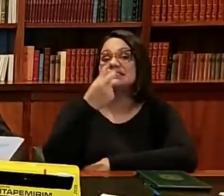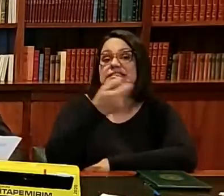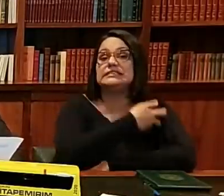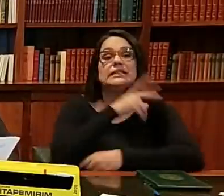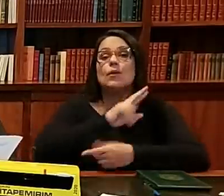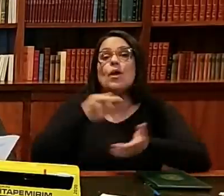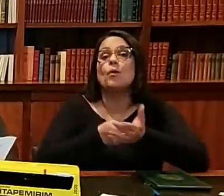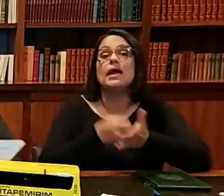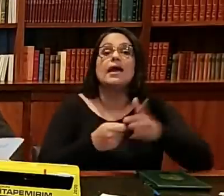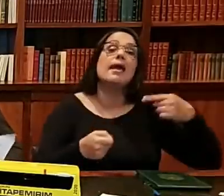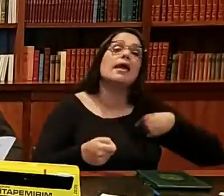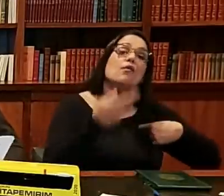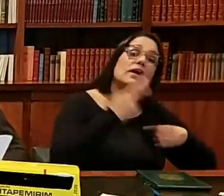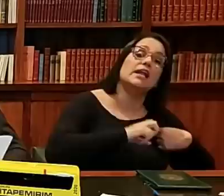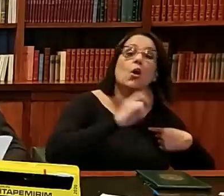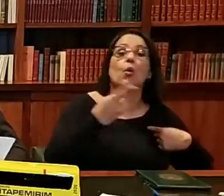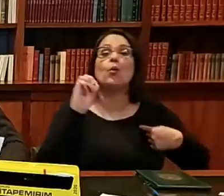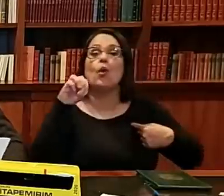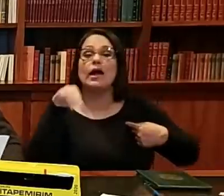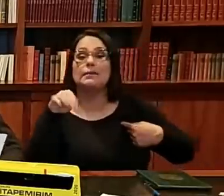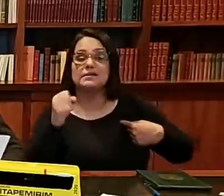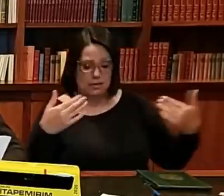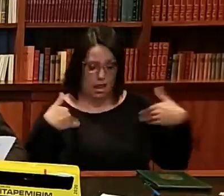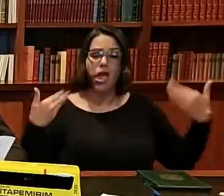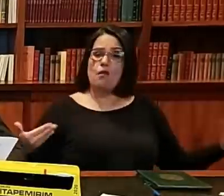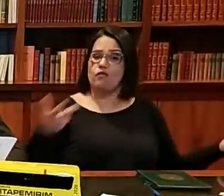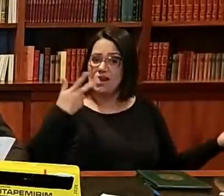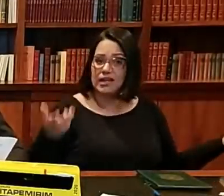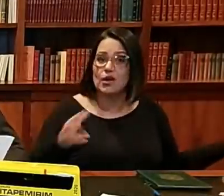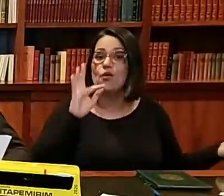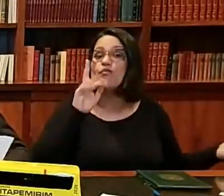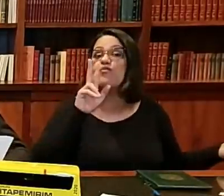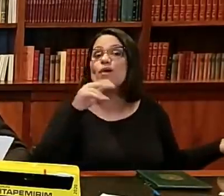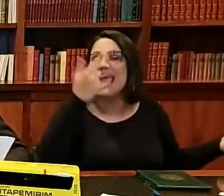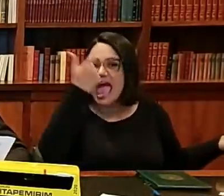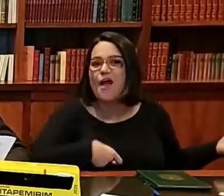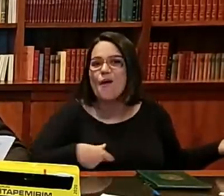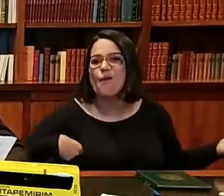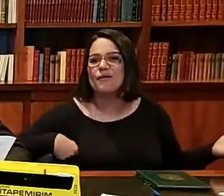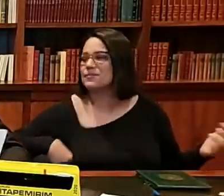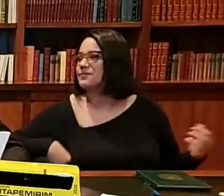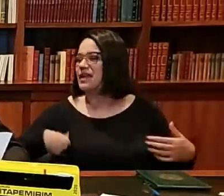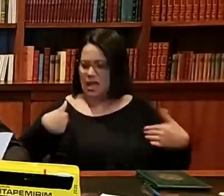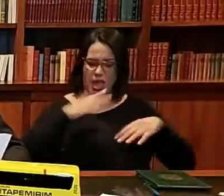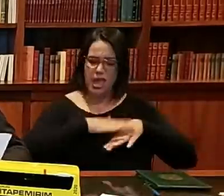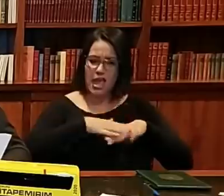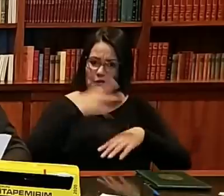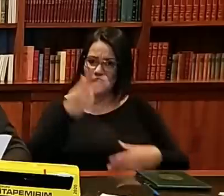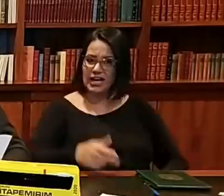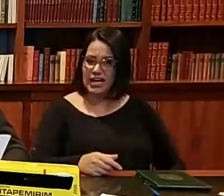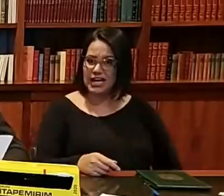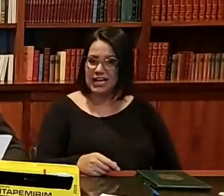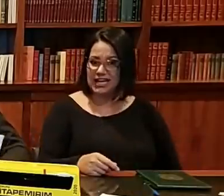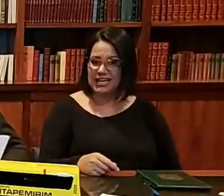que ser obrigatória? Foi eu ou foi a OMS? Responda aí. Foi eu. Ou melhor, fui eu. É isso mesmo? Certo, pô, você tá um português tá aqui,